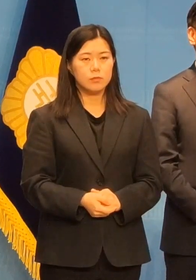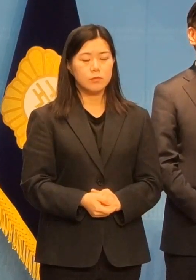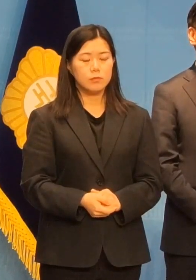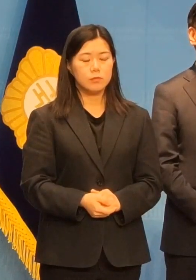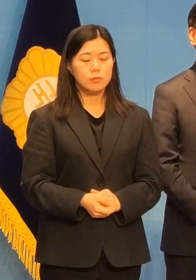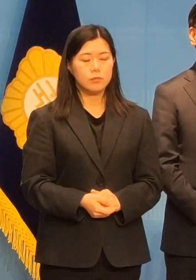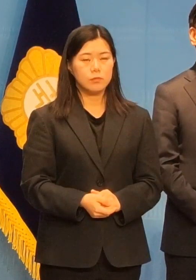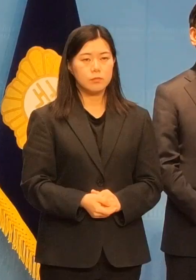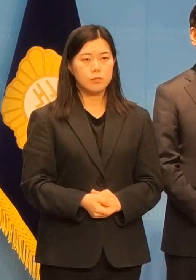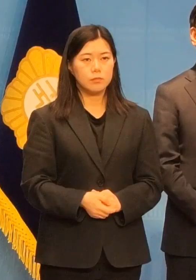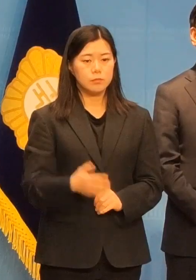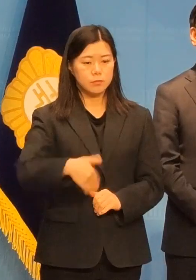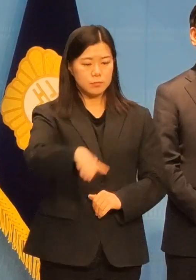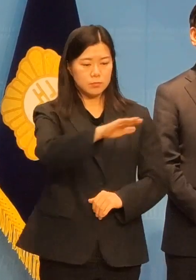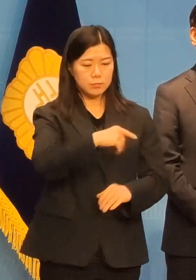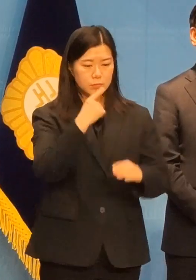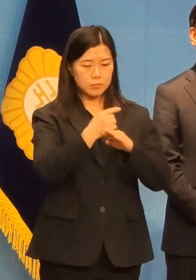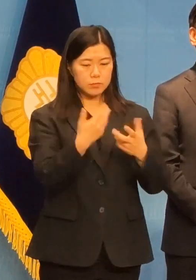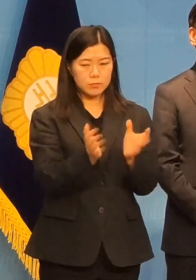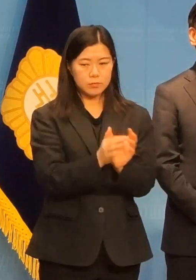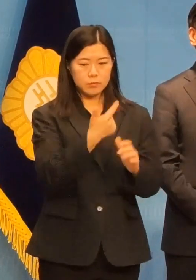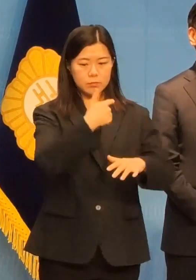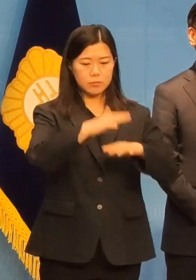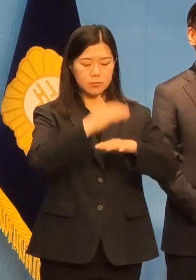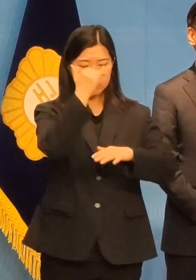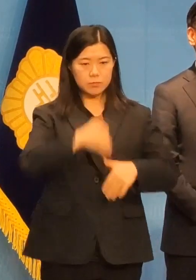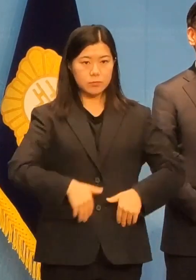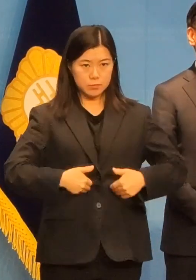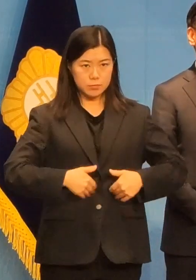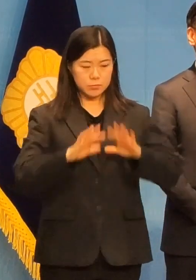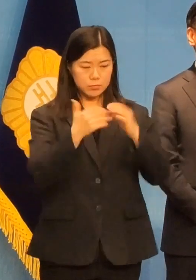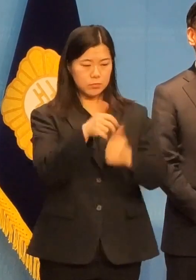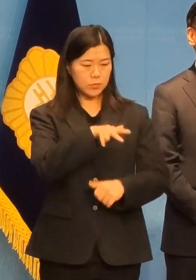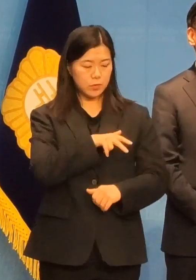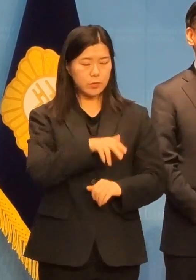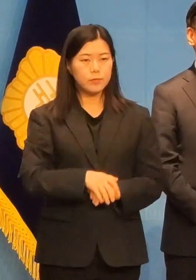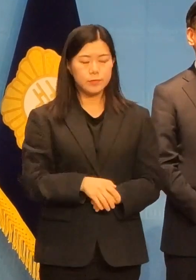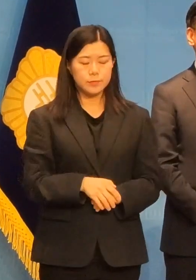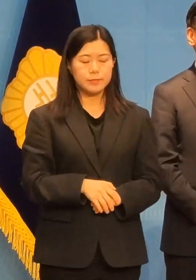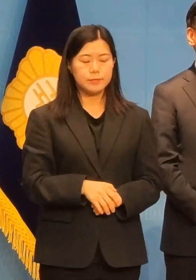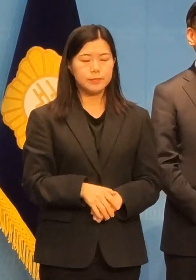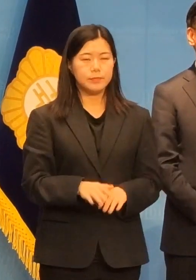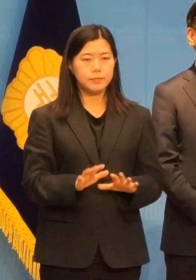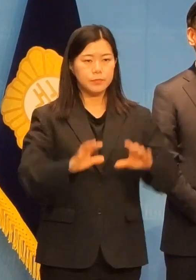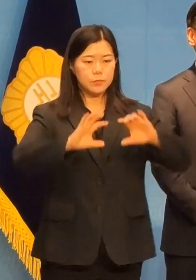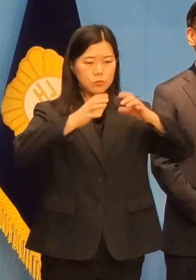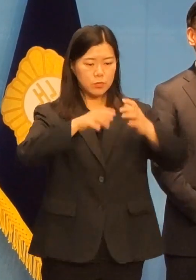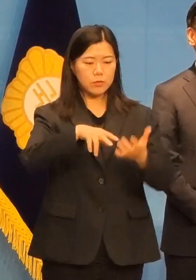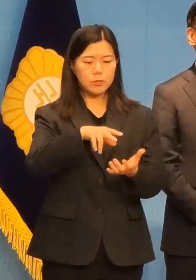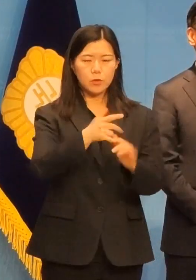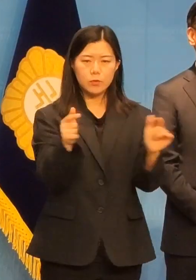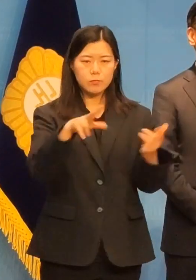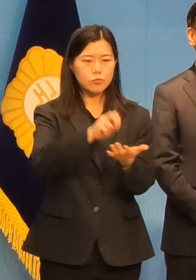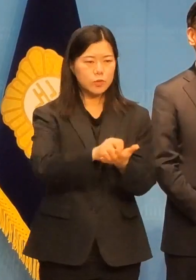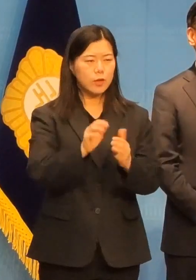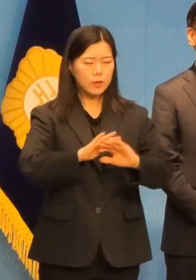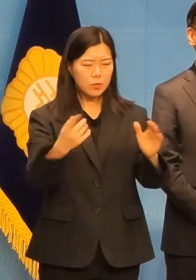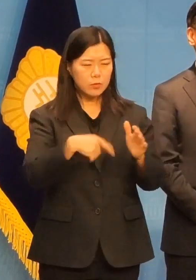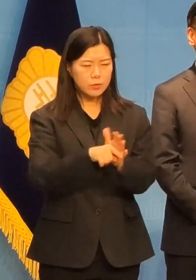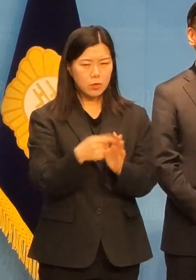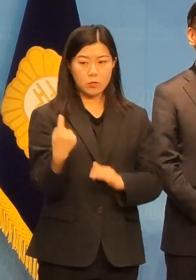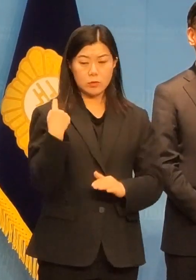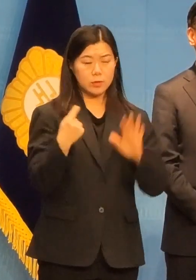우리 민주당의 대전 충남 국회의원 일동은 이런 국가적 문제 해결을 위해 어제 대통령과의